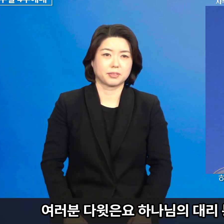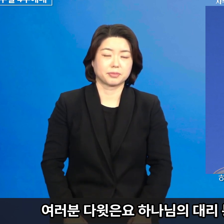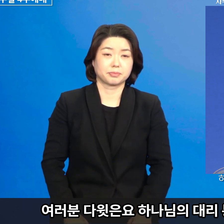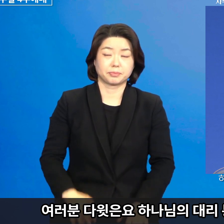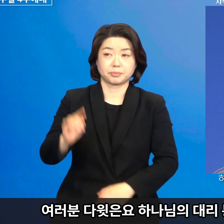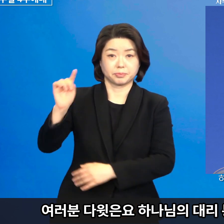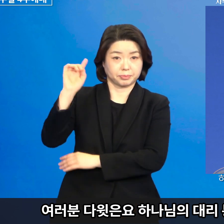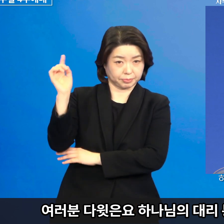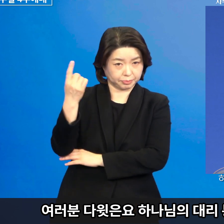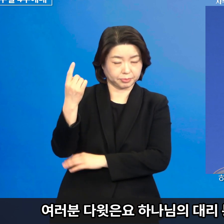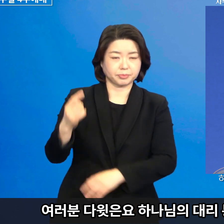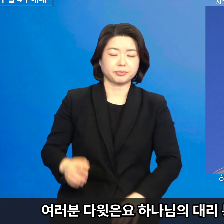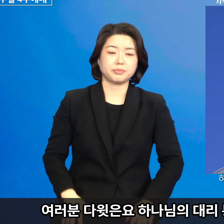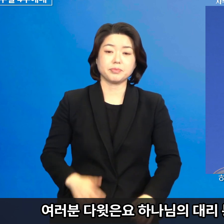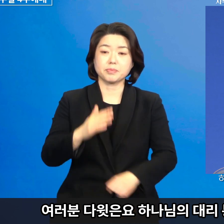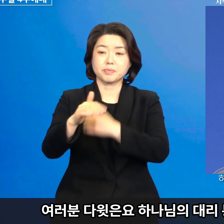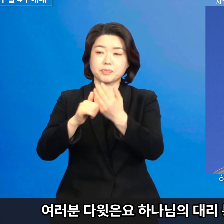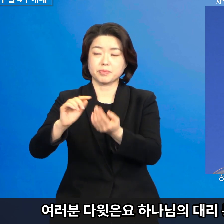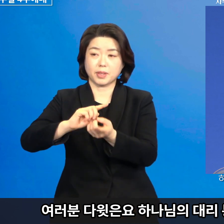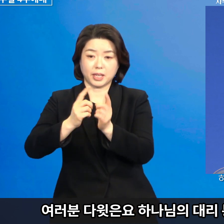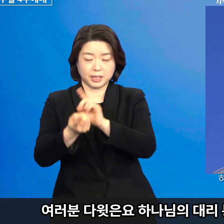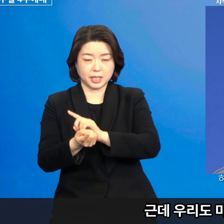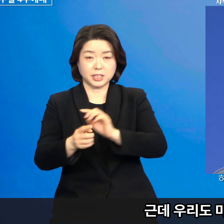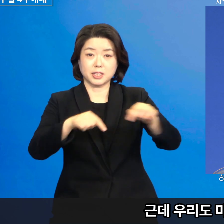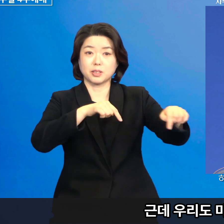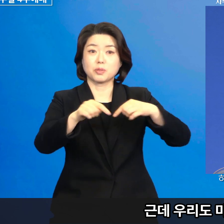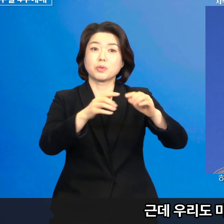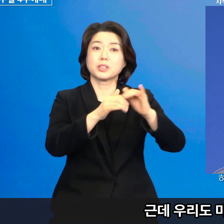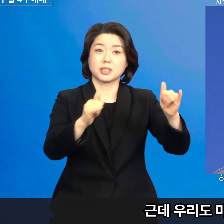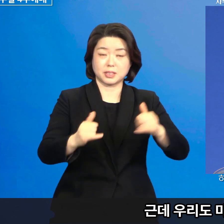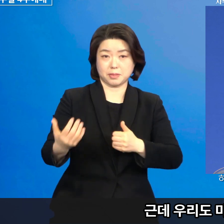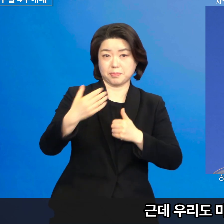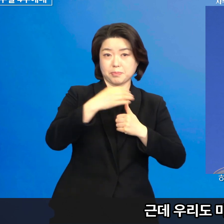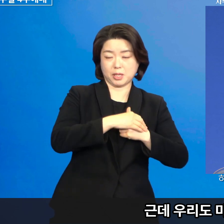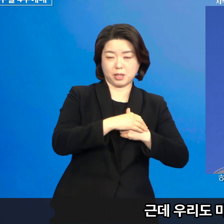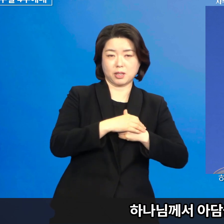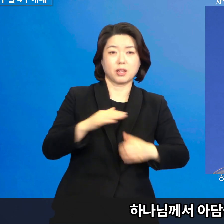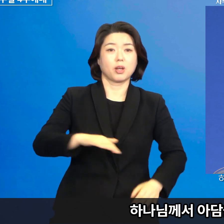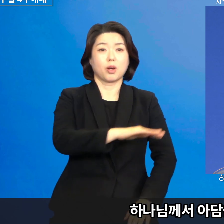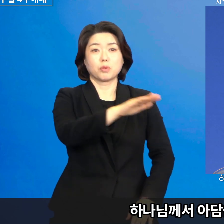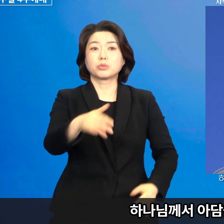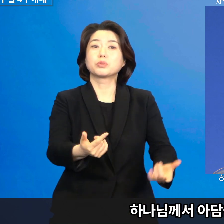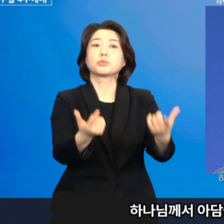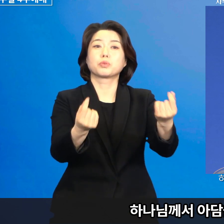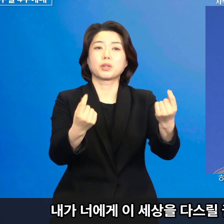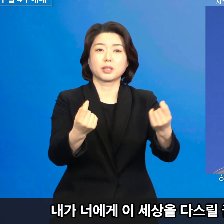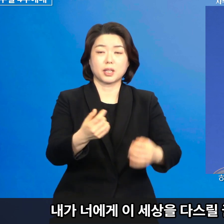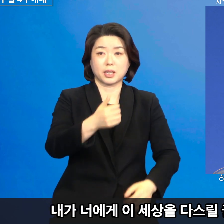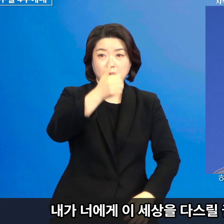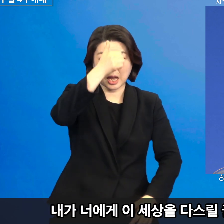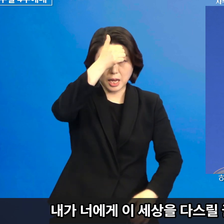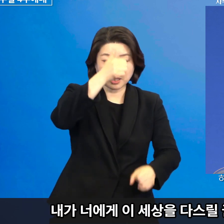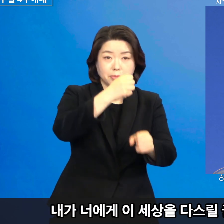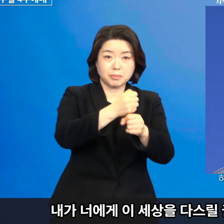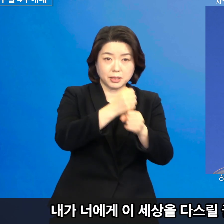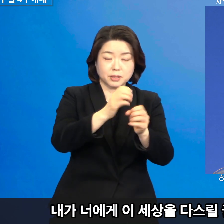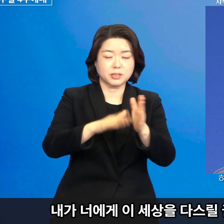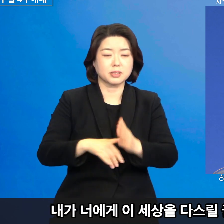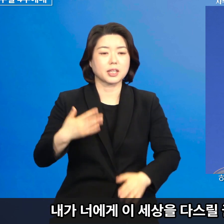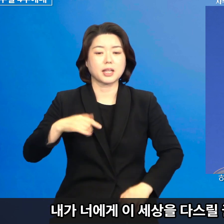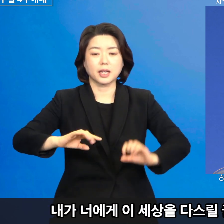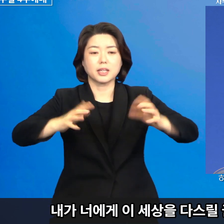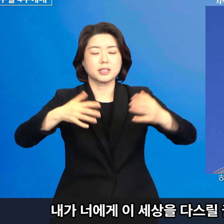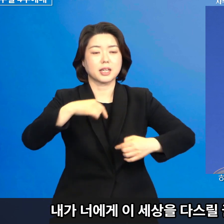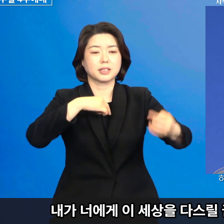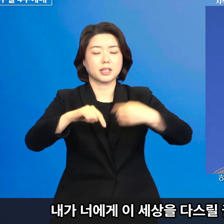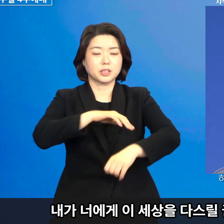다윗은요 하나님의 대리 통치자입니다. 나기드라고 하는. 근데 우리도 마찬가지예요. 하나님께서 아담을 지으셨을 때 내가 너에게 이 세상을 다스릴